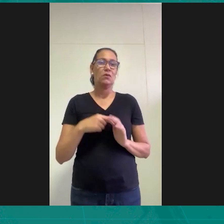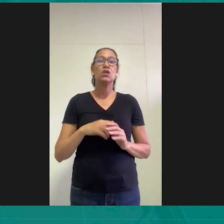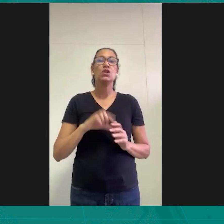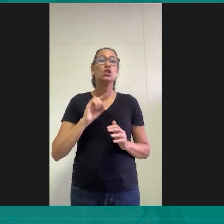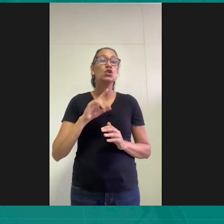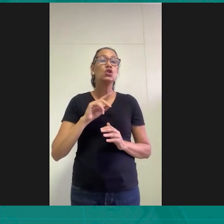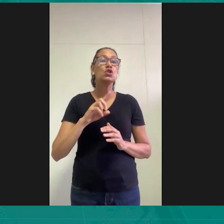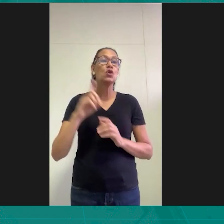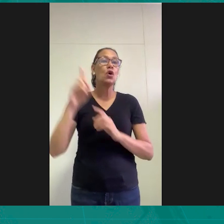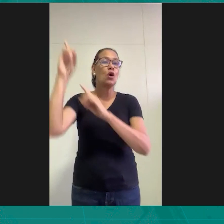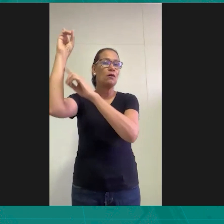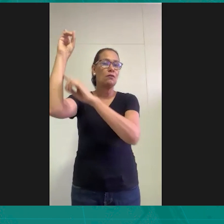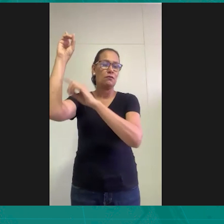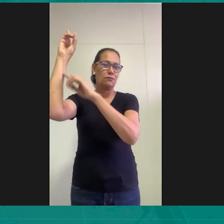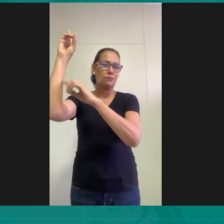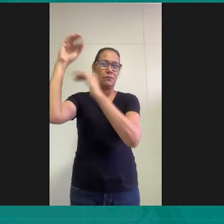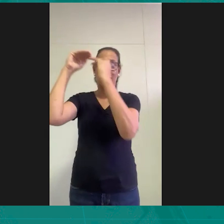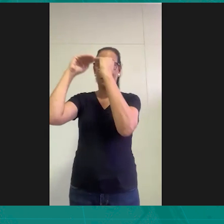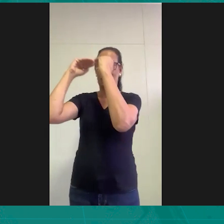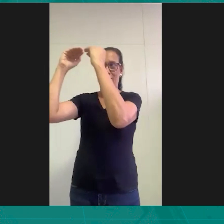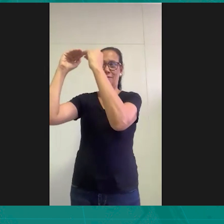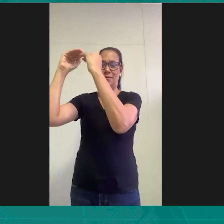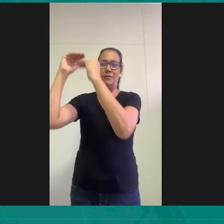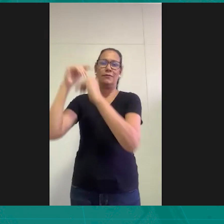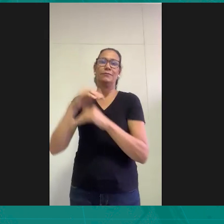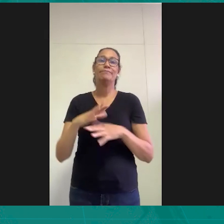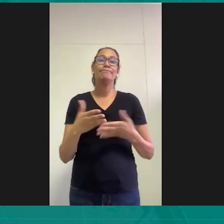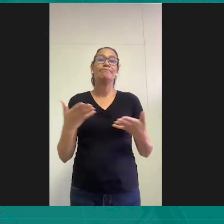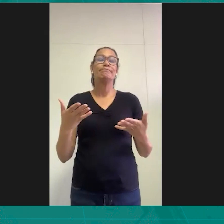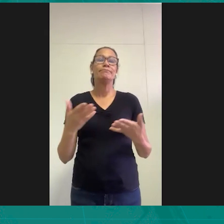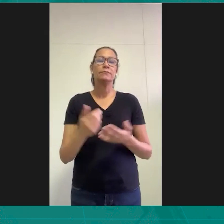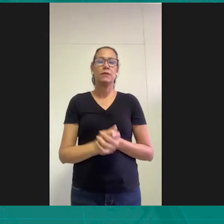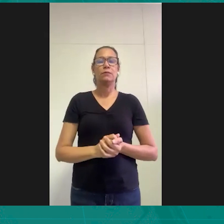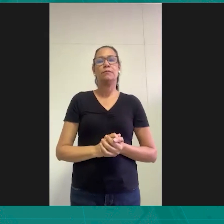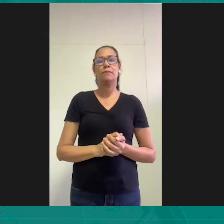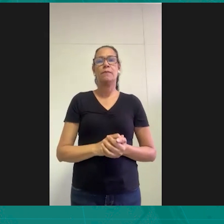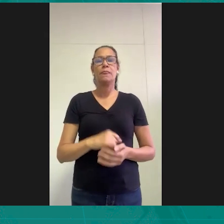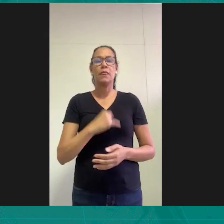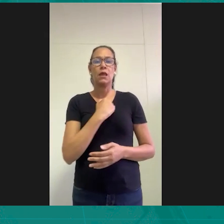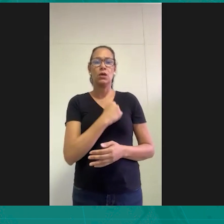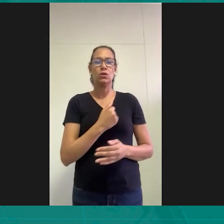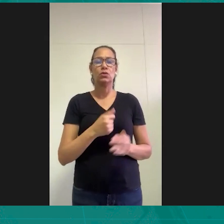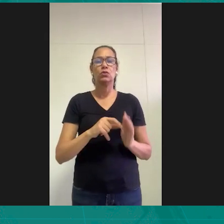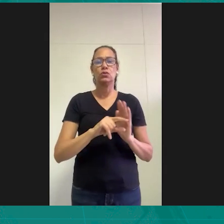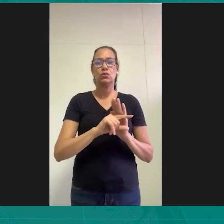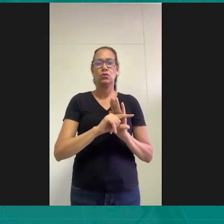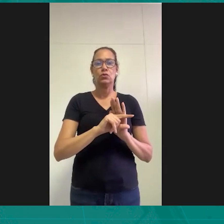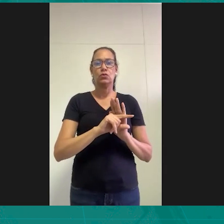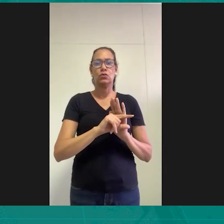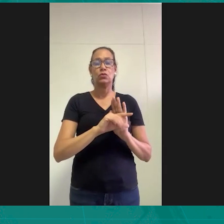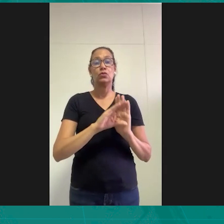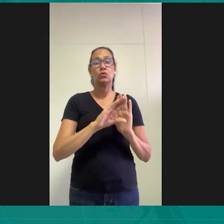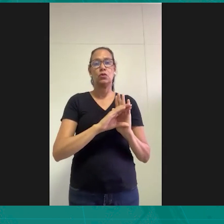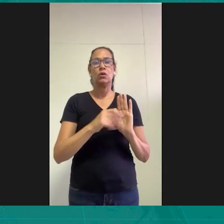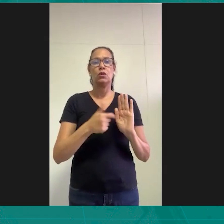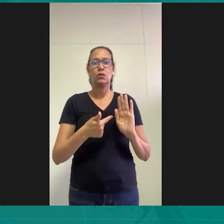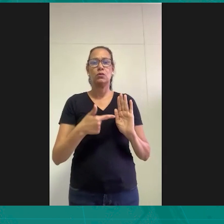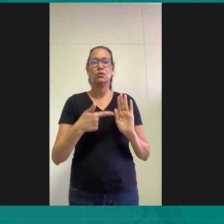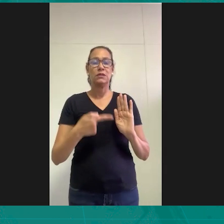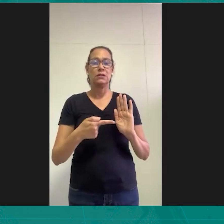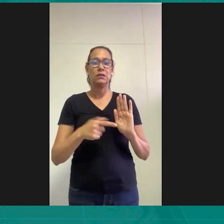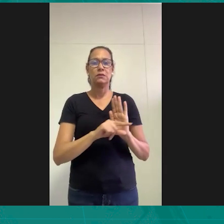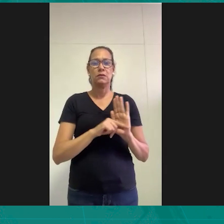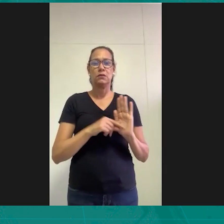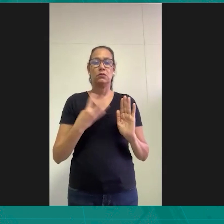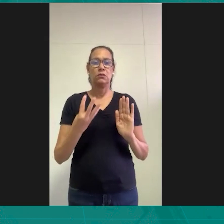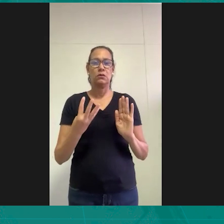João 17. João 17, versículo 4. Versículo 4. Eu te